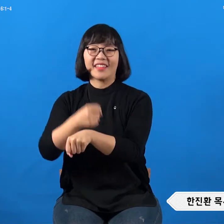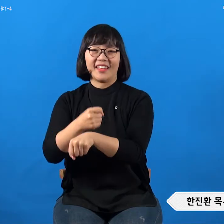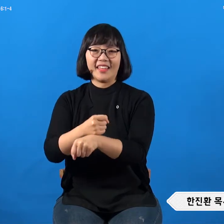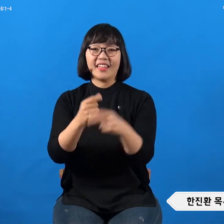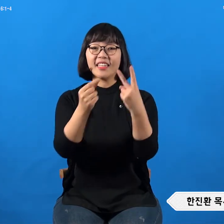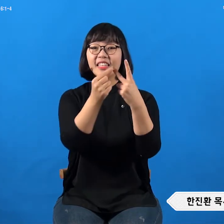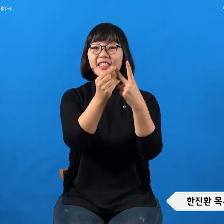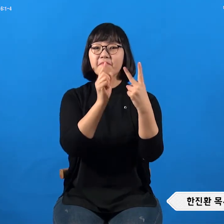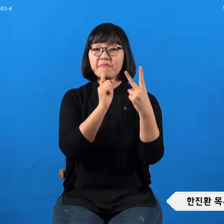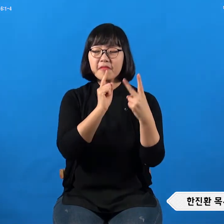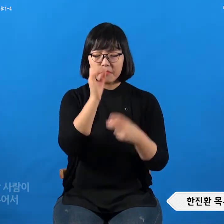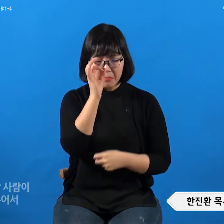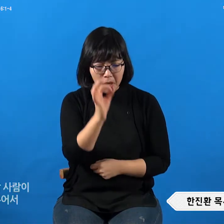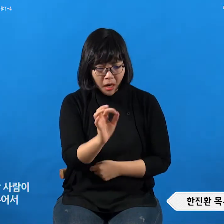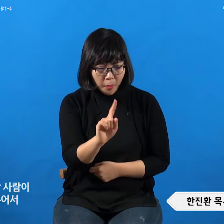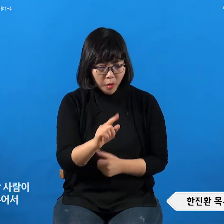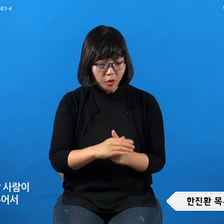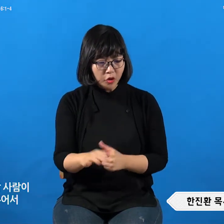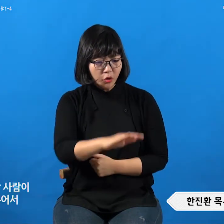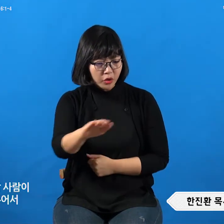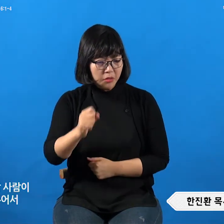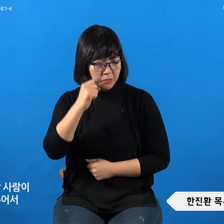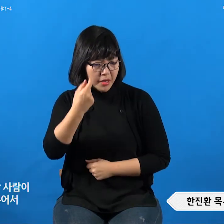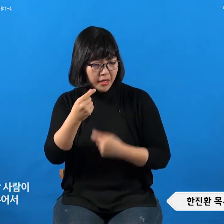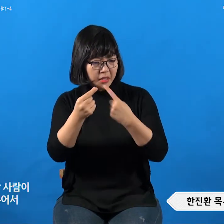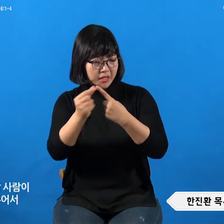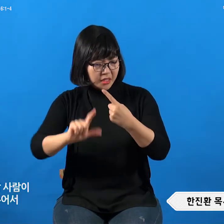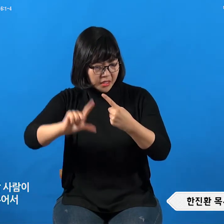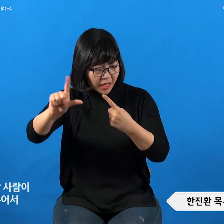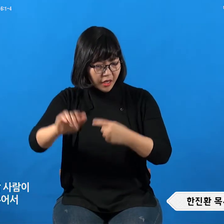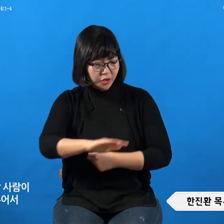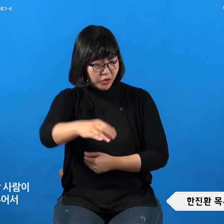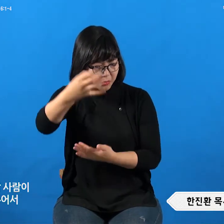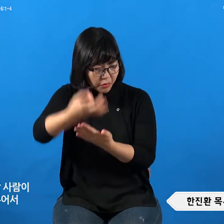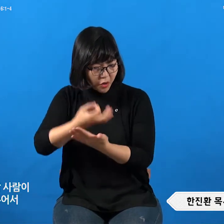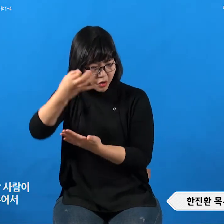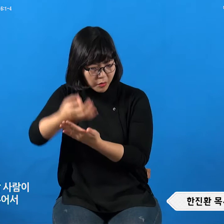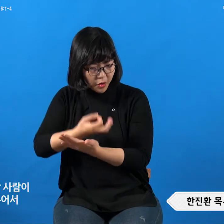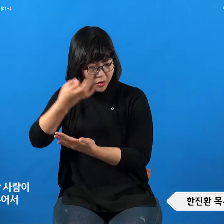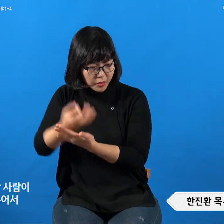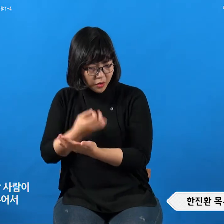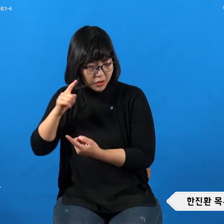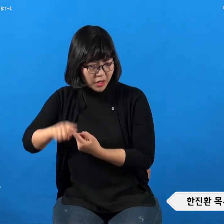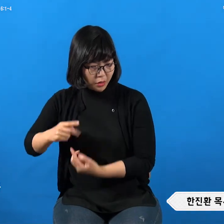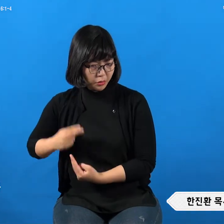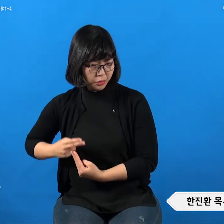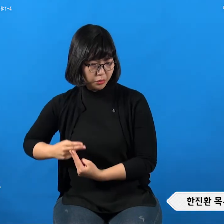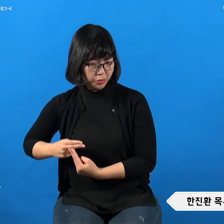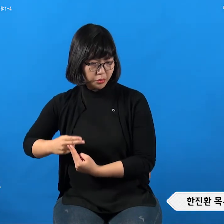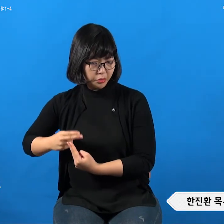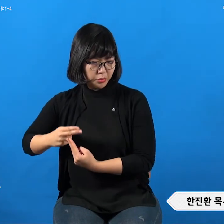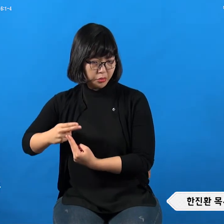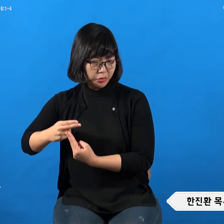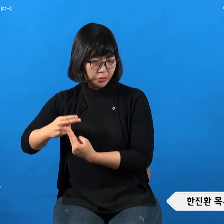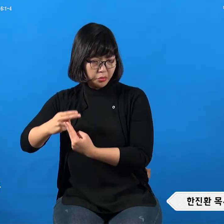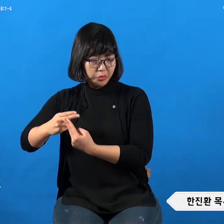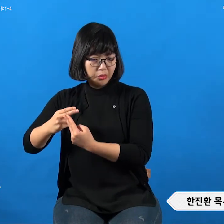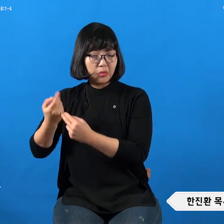매주 첫날에 너희 각 사람이 수입에 따라 모아두어서 내가 갈 때에 연보를 하지 않게